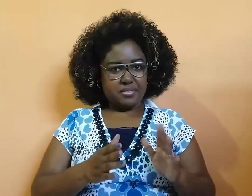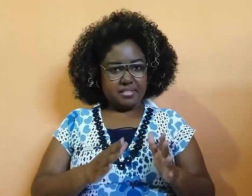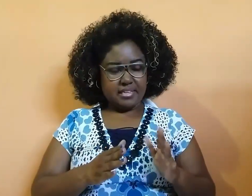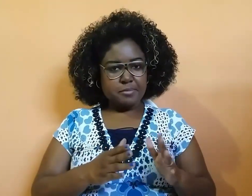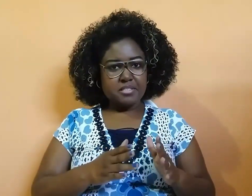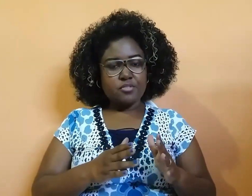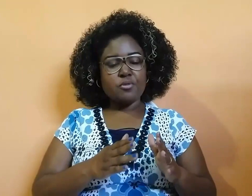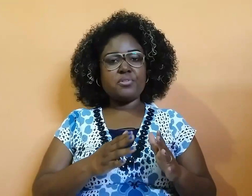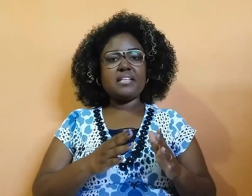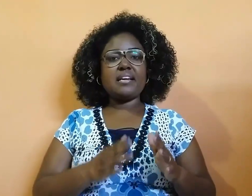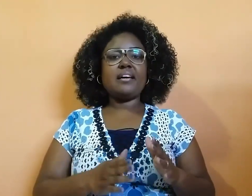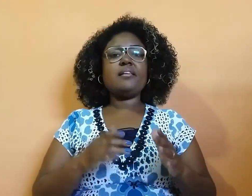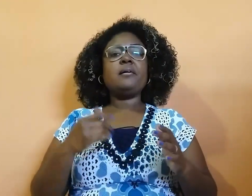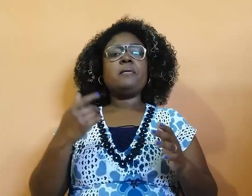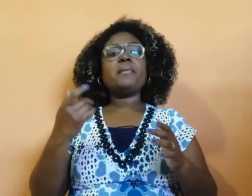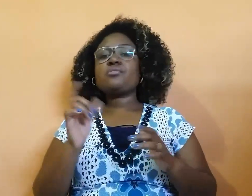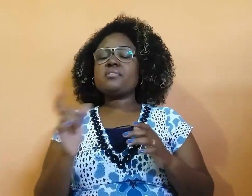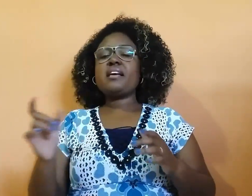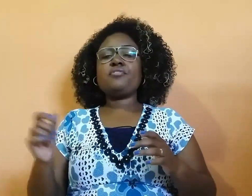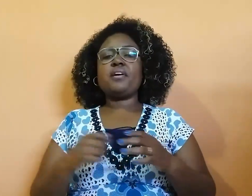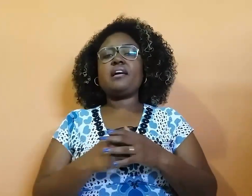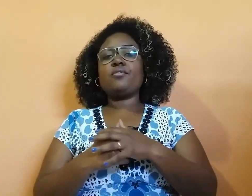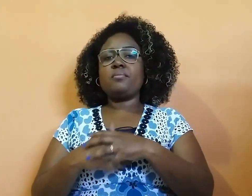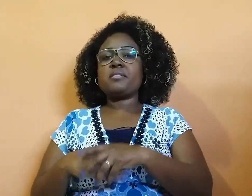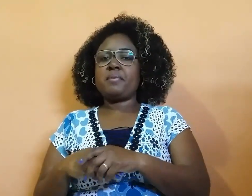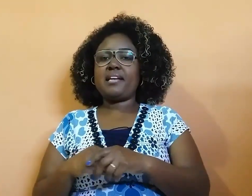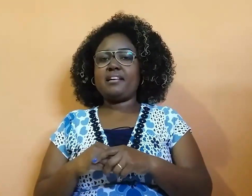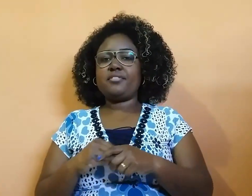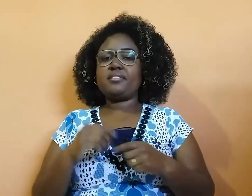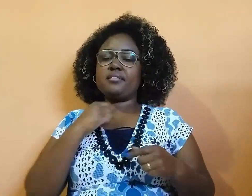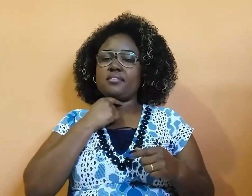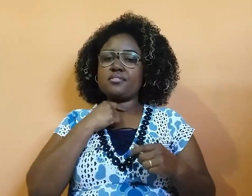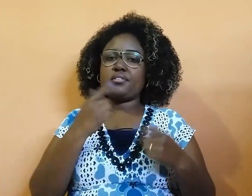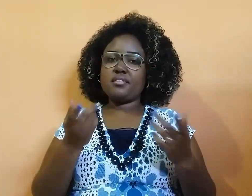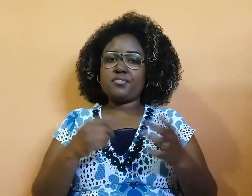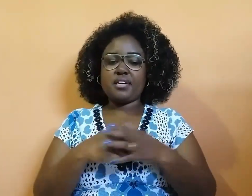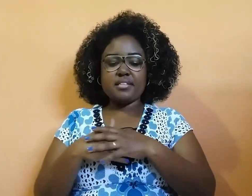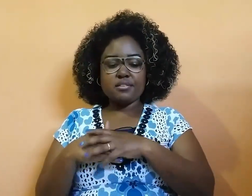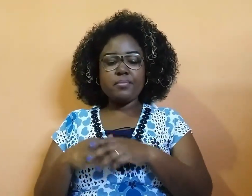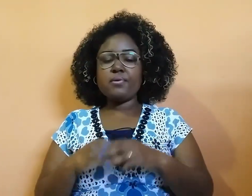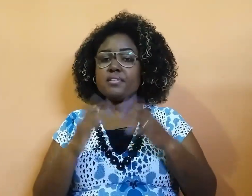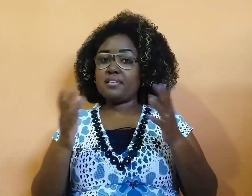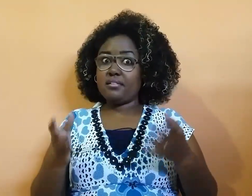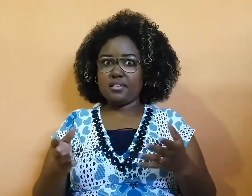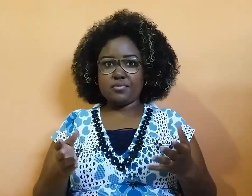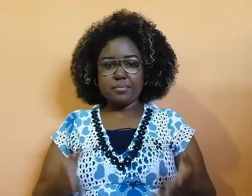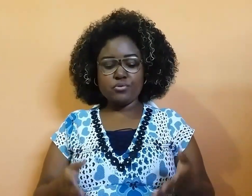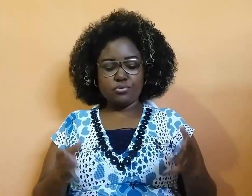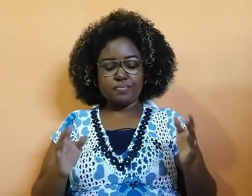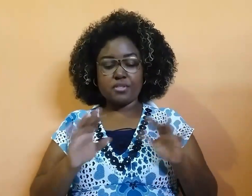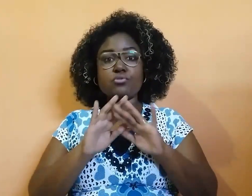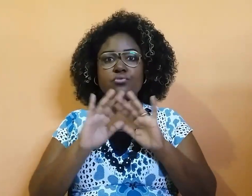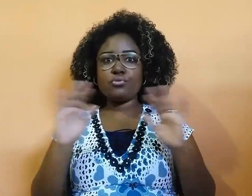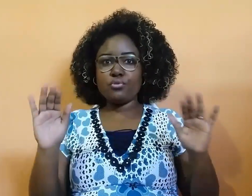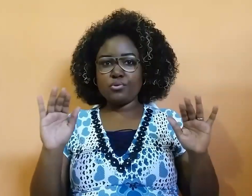língua de sinais de se comunicar mas não se ele falar algumas palavras então as cordas vocais são boas ele não é um mundo tão surdo